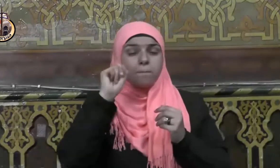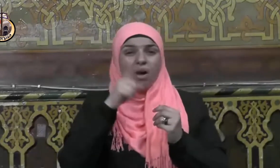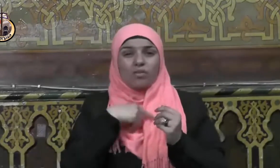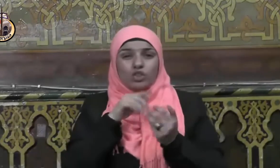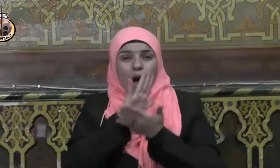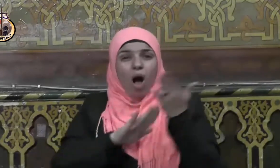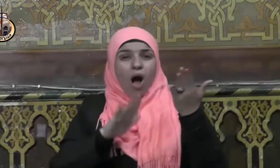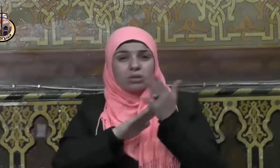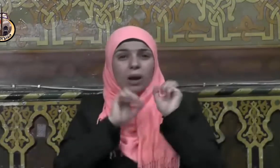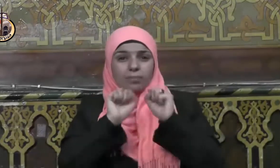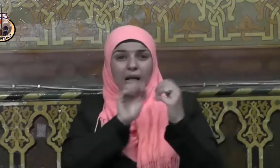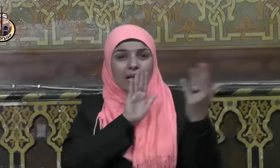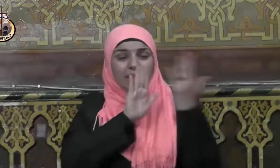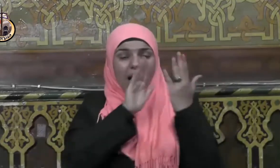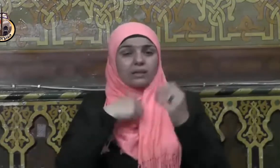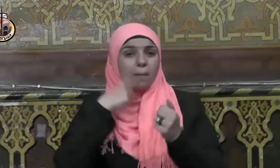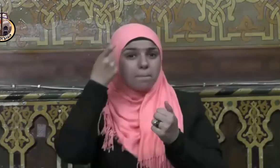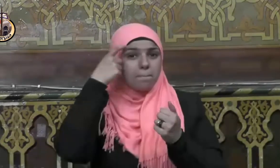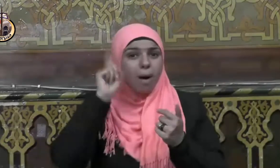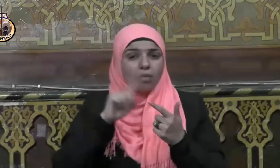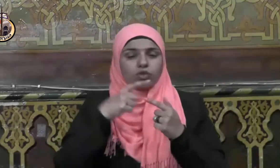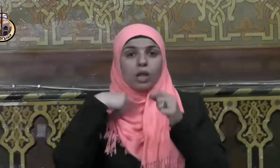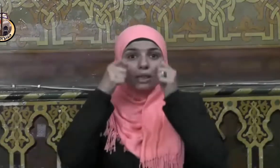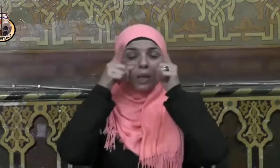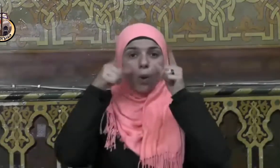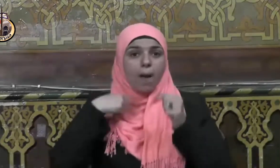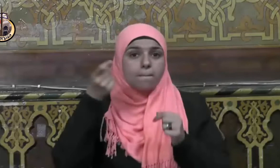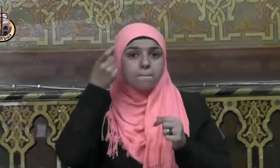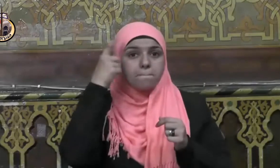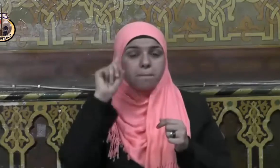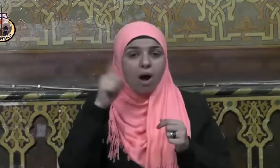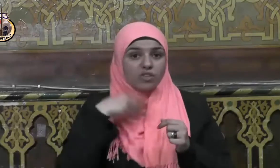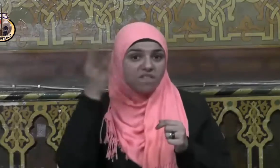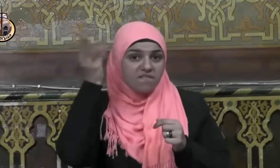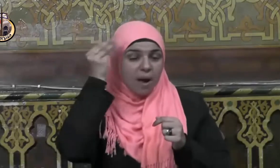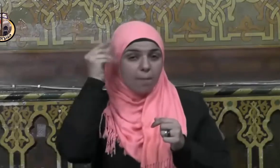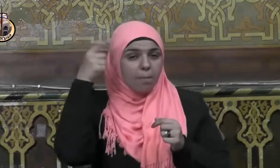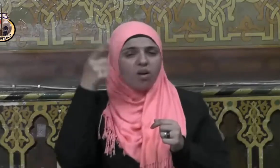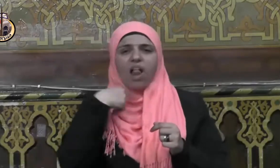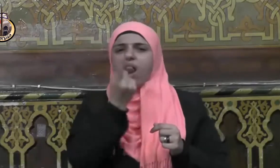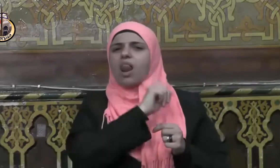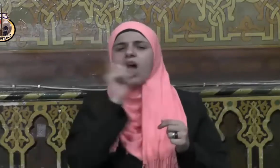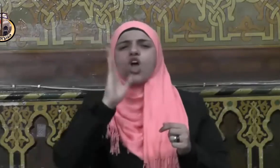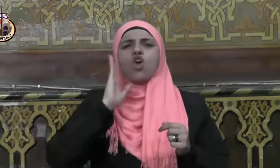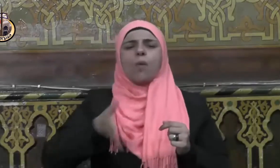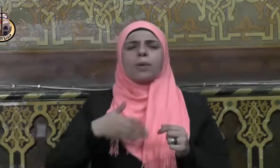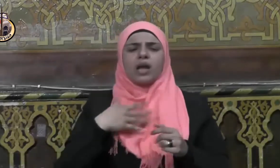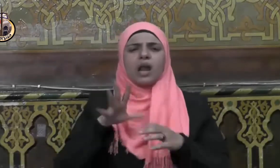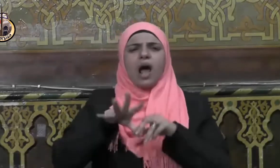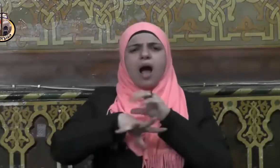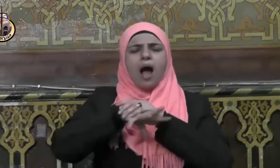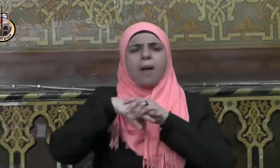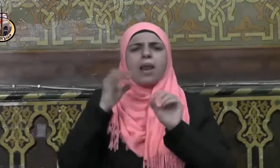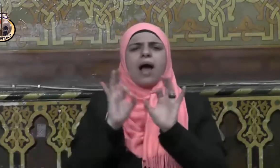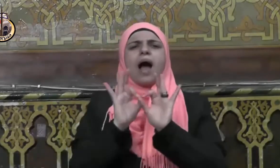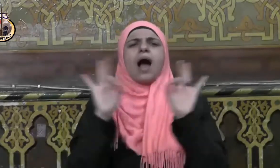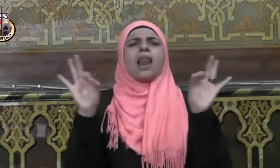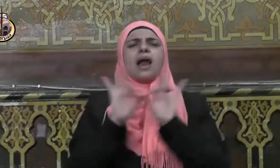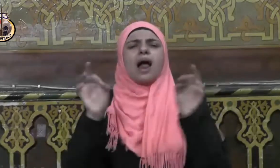التحديات ودون الوعي بها لا يمكن أن نضع حلولاً ناجحة